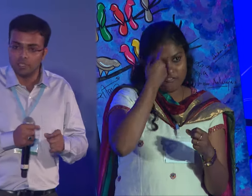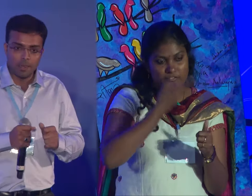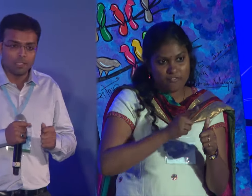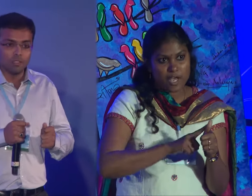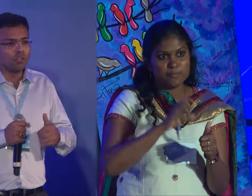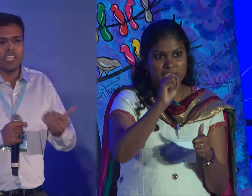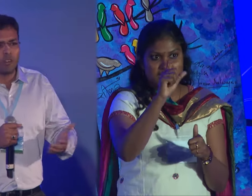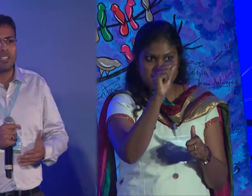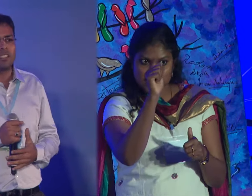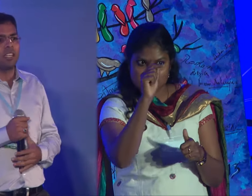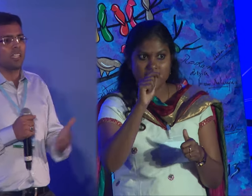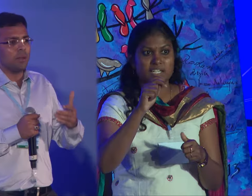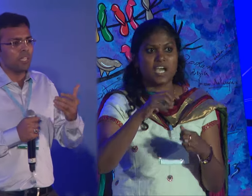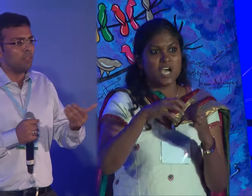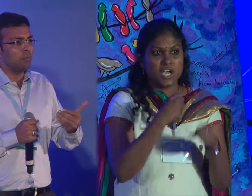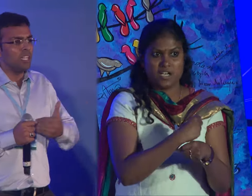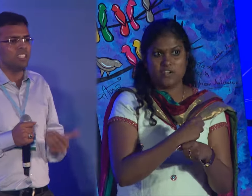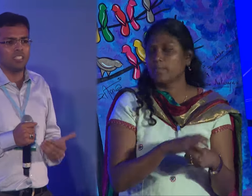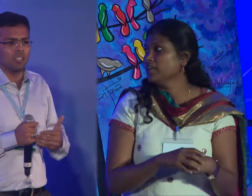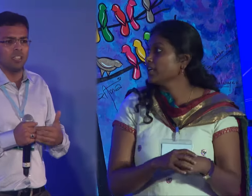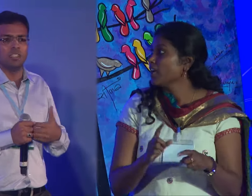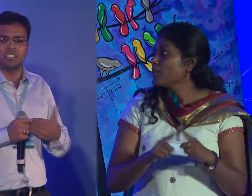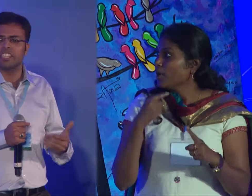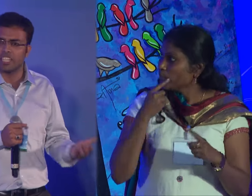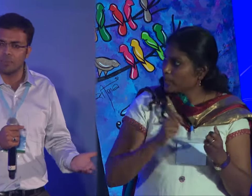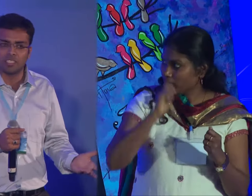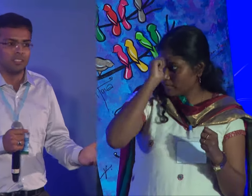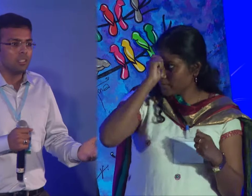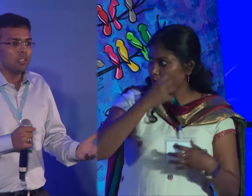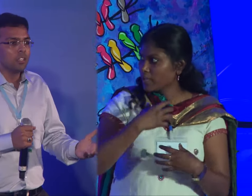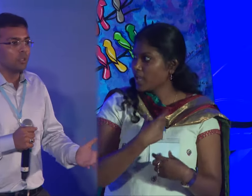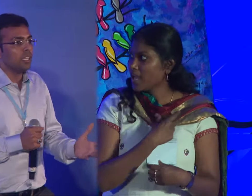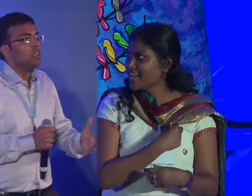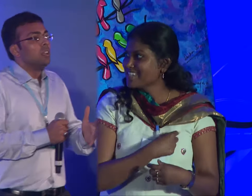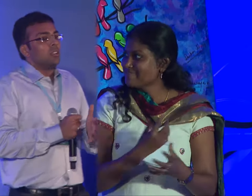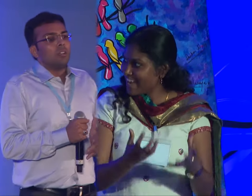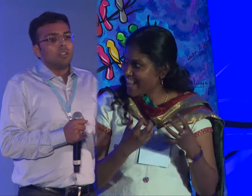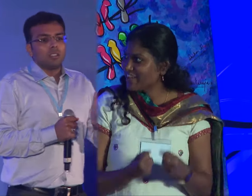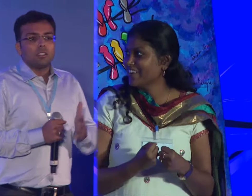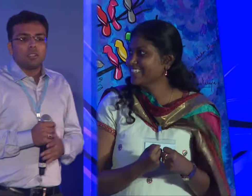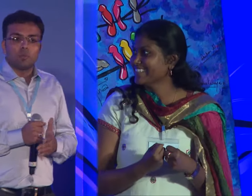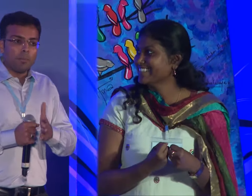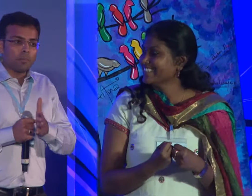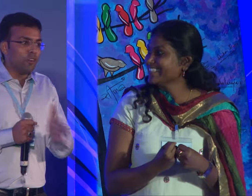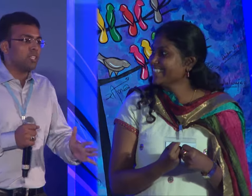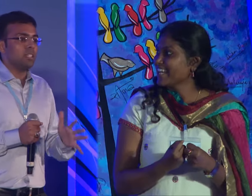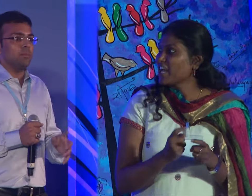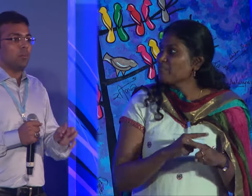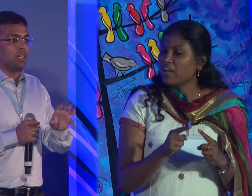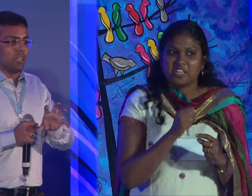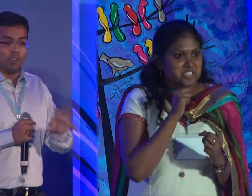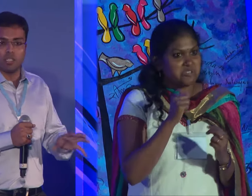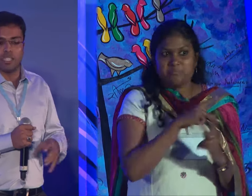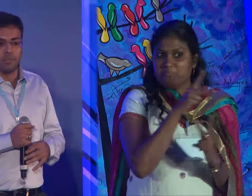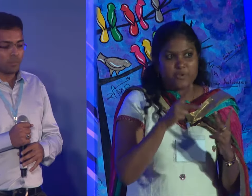कैलेमिटी फंड। तो उन्होंने एक क्वेश्चन रेज किया, क्या मेरी मेडल की जीत स्टेट की कैलेमिटी थी? क्योंकि प्रॉपर प्रोविजंस